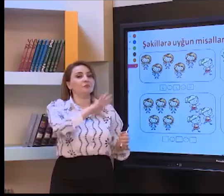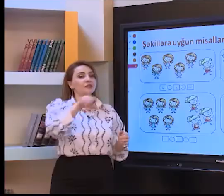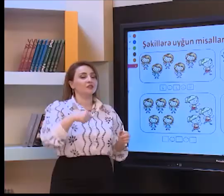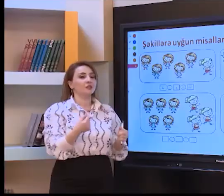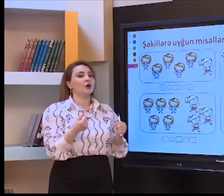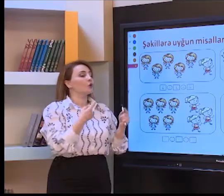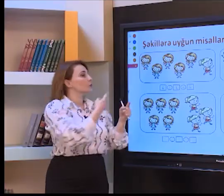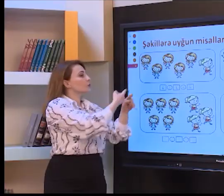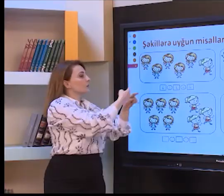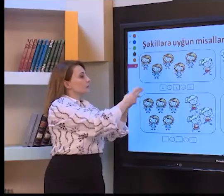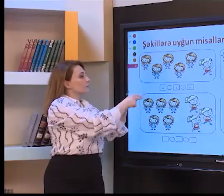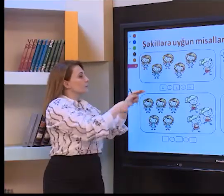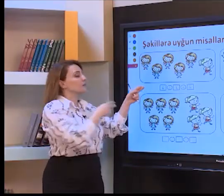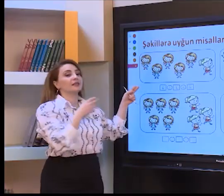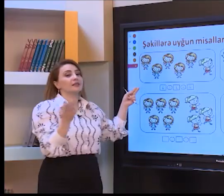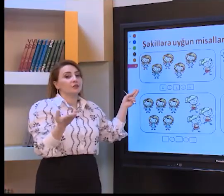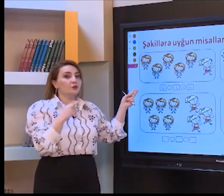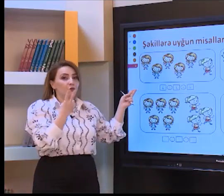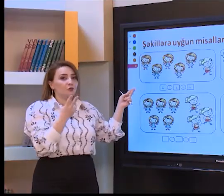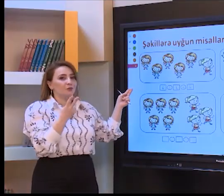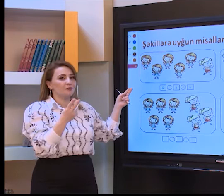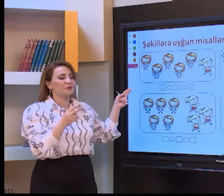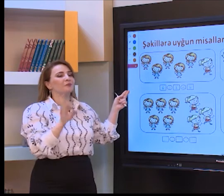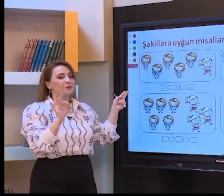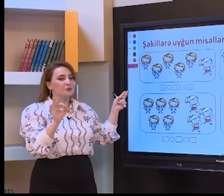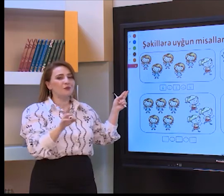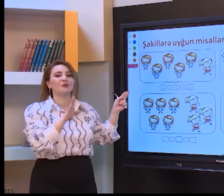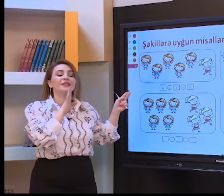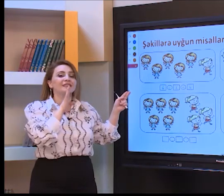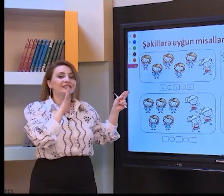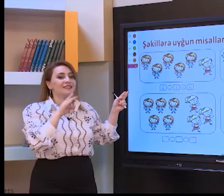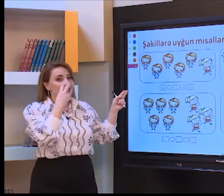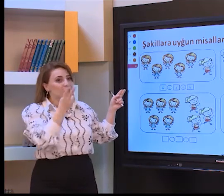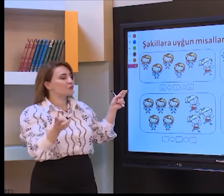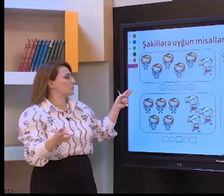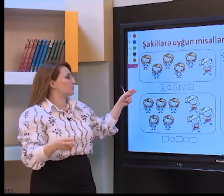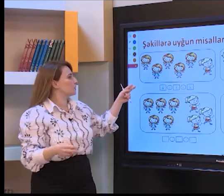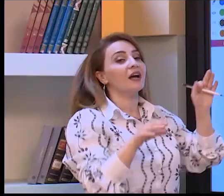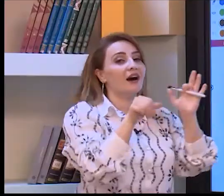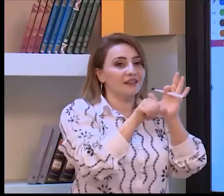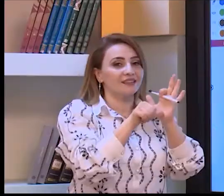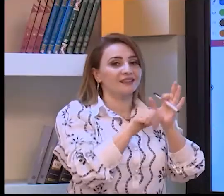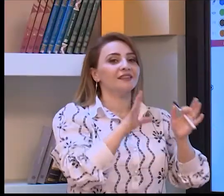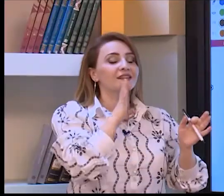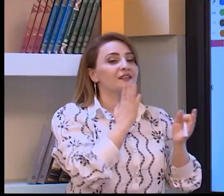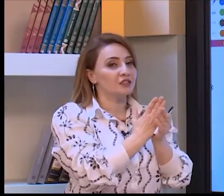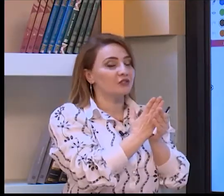Biz burada nə görürük? Düzdür, qızlar görürük. 6 qız var.